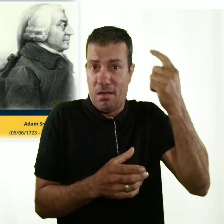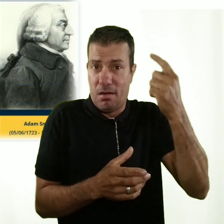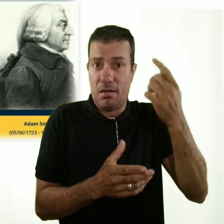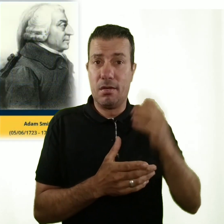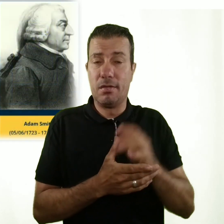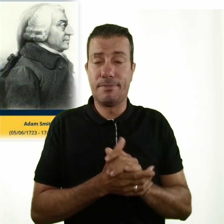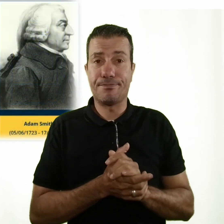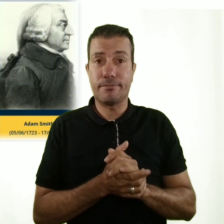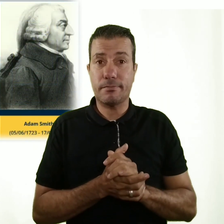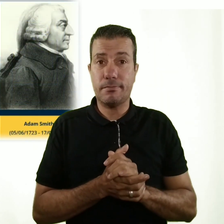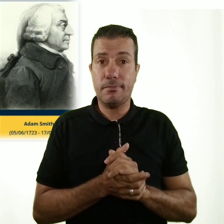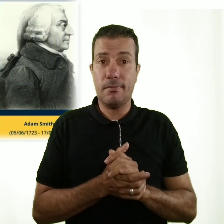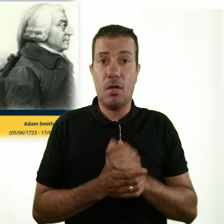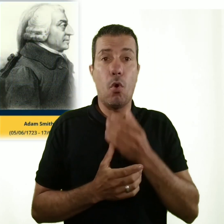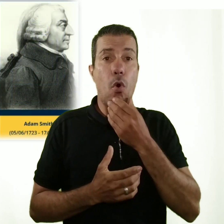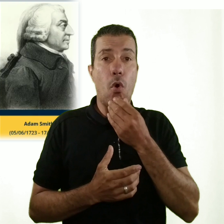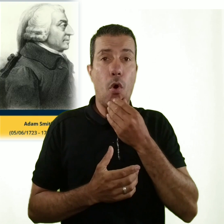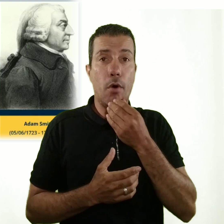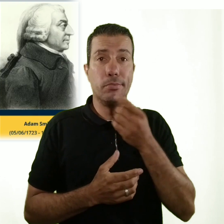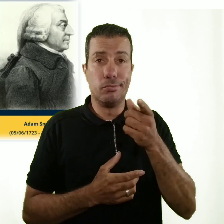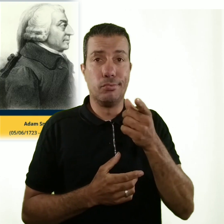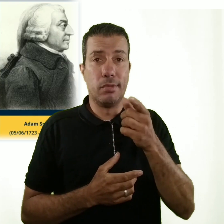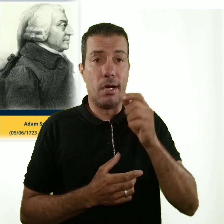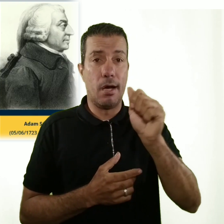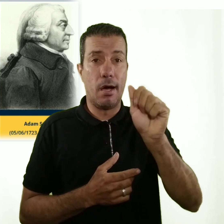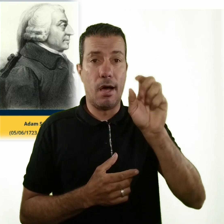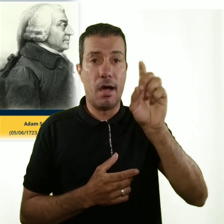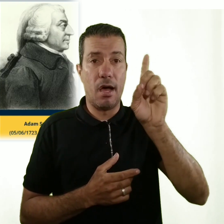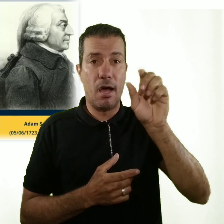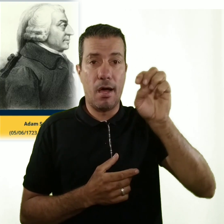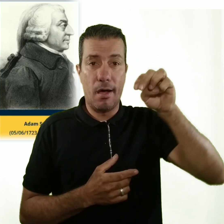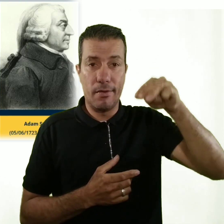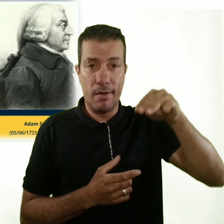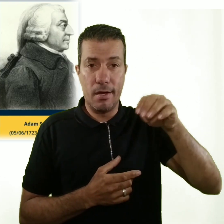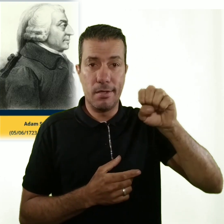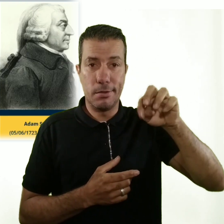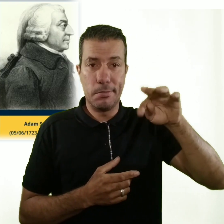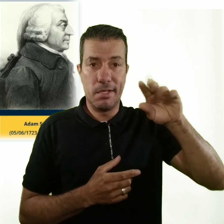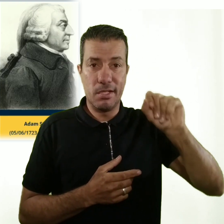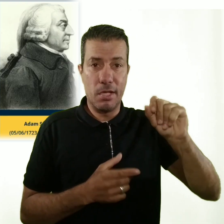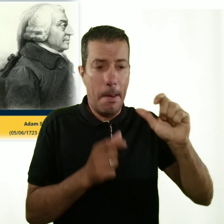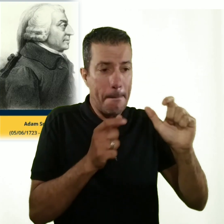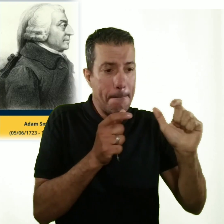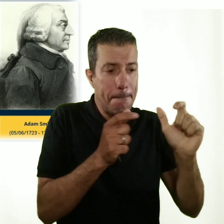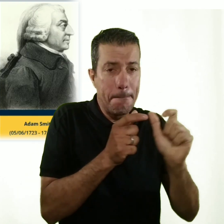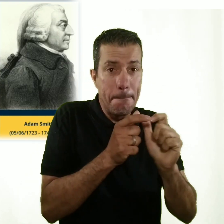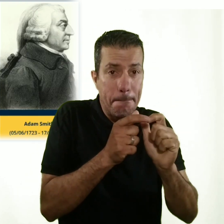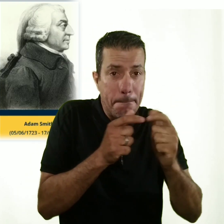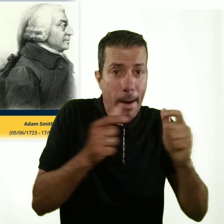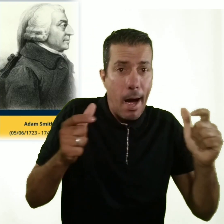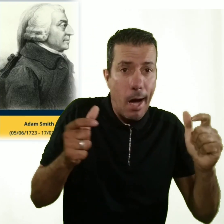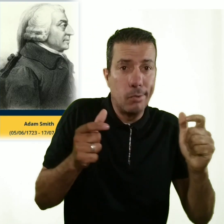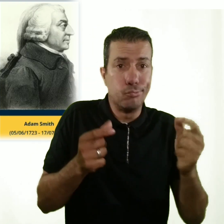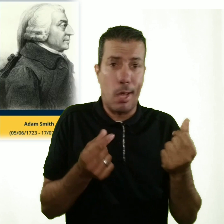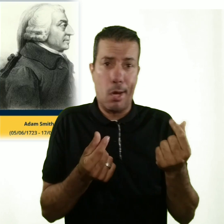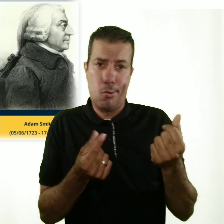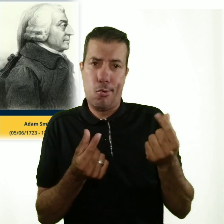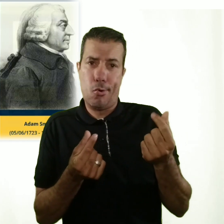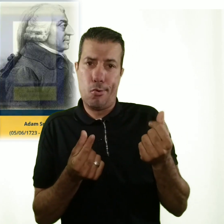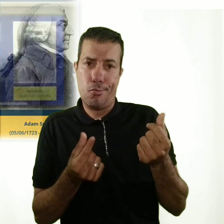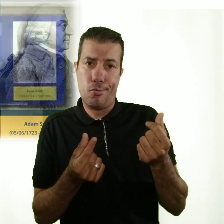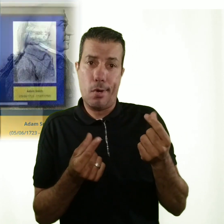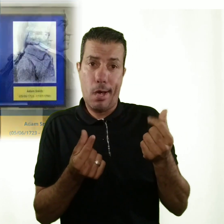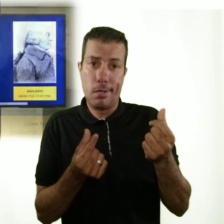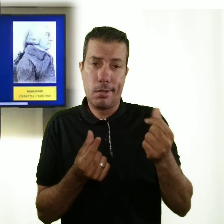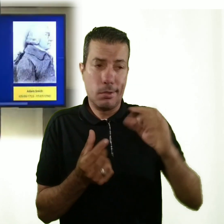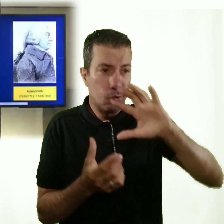Adam Smith, esse foi um escocês que foi o pai da macroeconomia. Ele escreveu um livro muito famoso chamado A Riqueza das